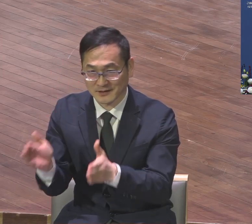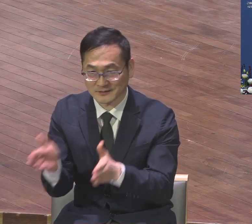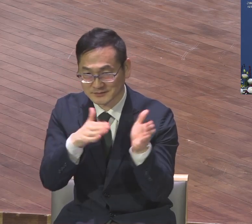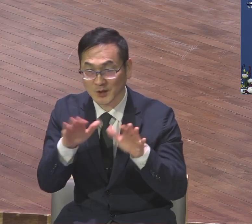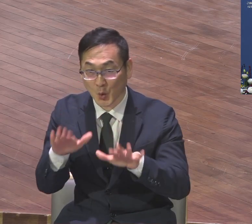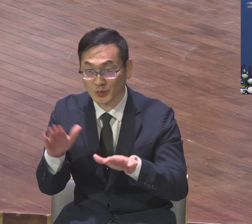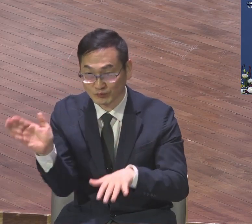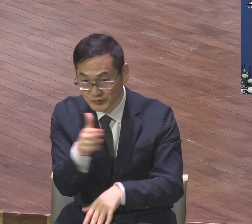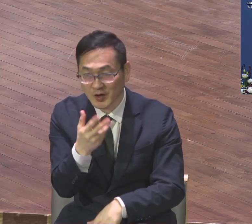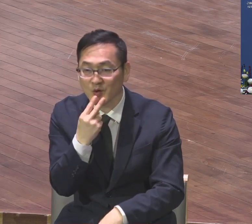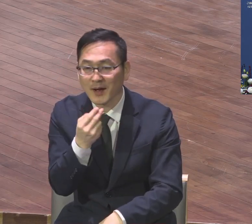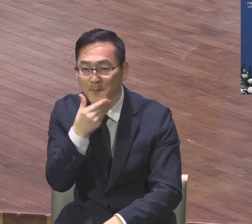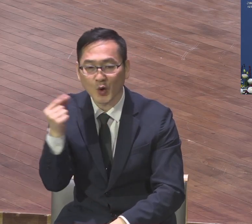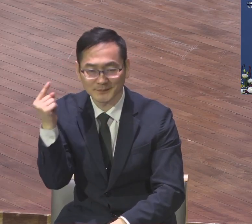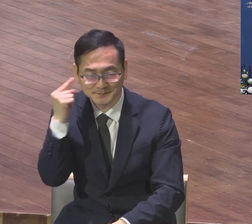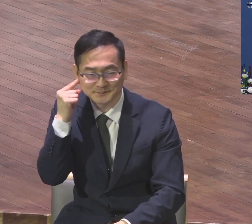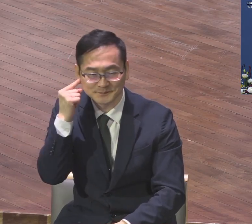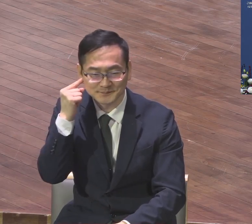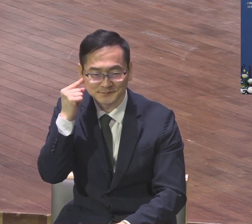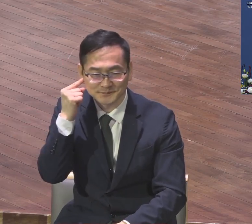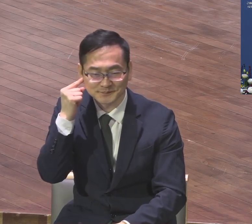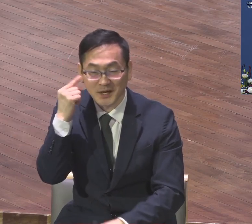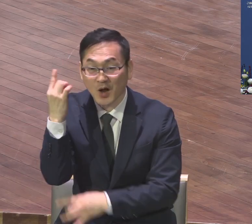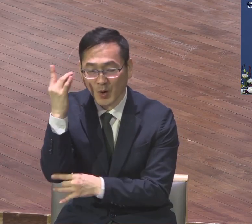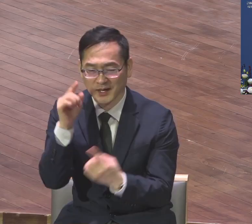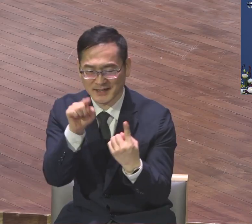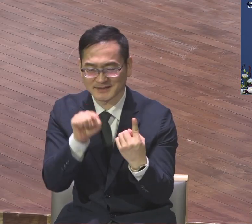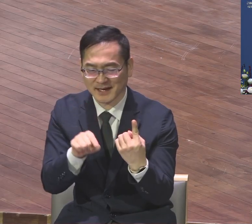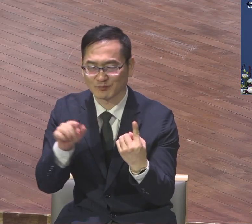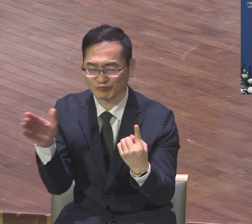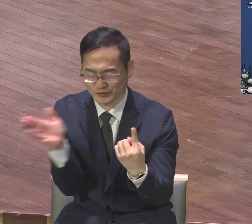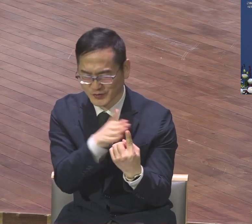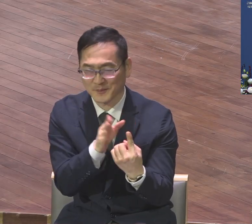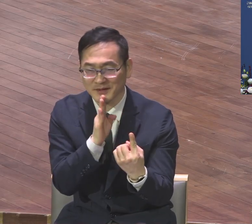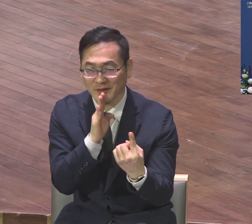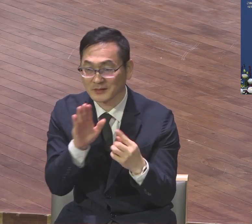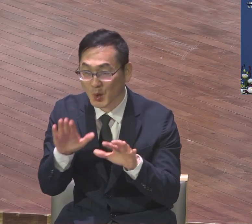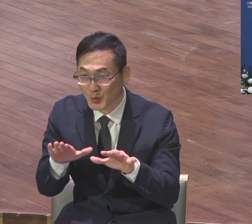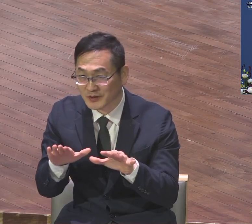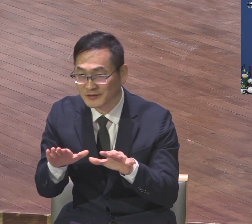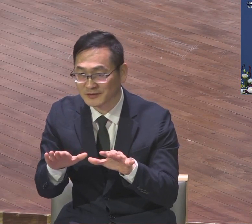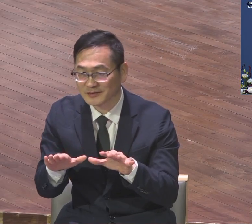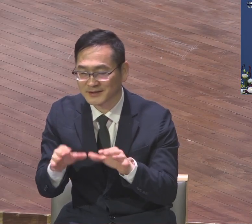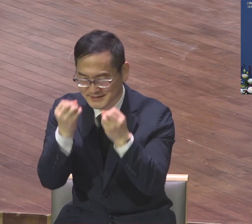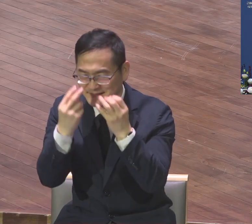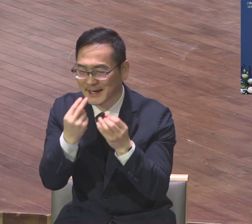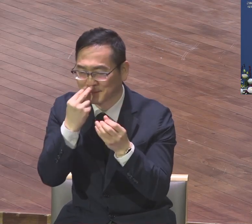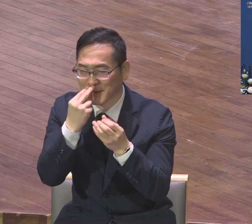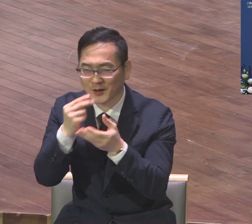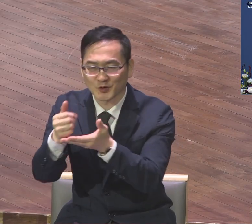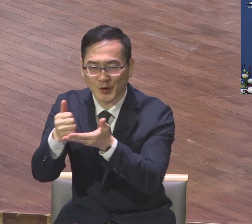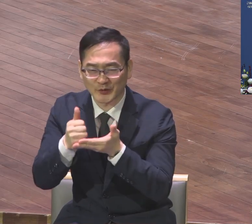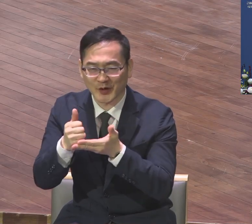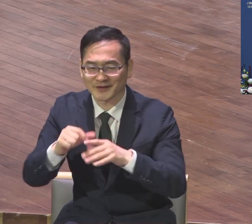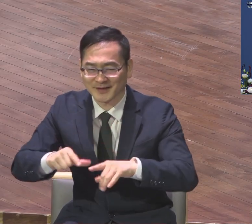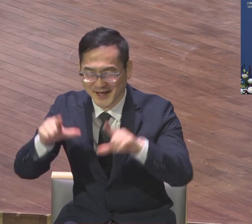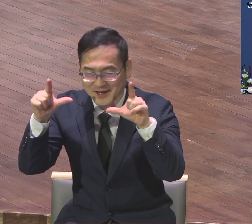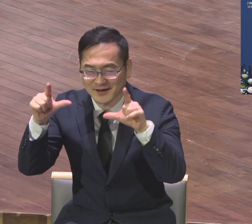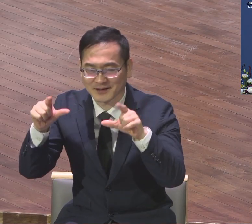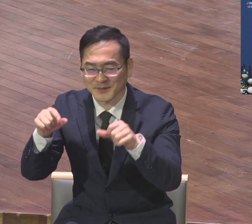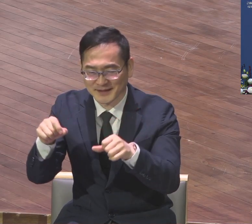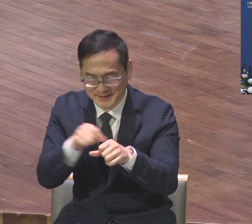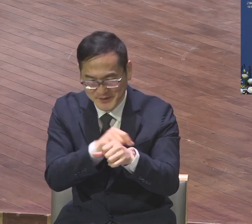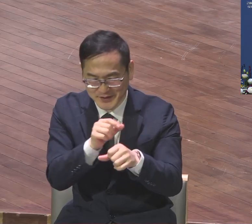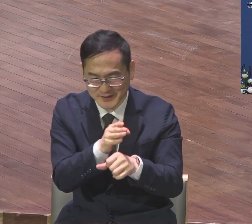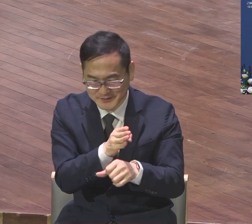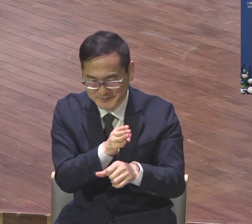살펴보겠는데 원래로 하면 1장부터 시작을 해야 되는데 절기가 있고 또 새생명 초청 주일이 복합되어 있기